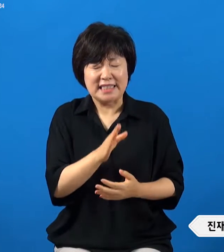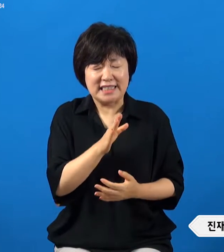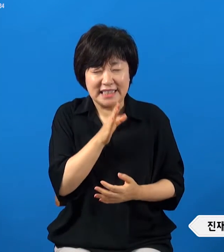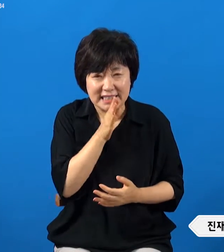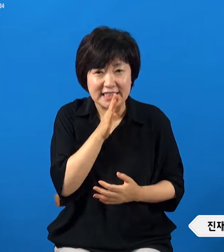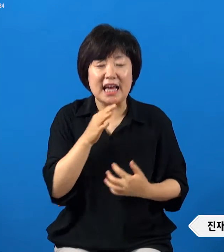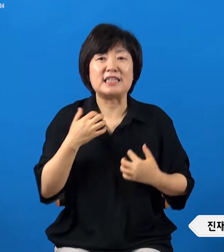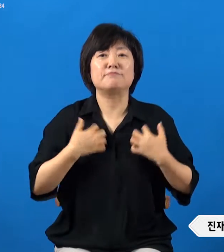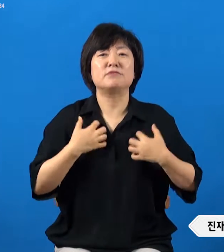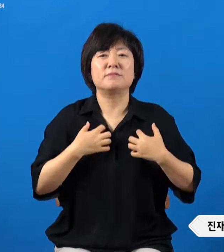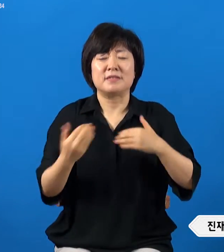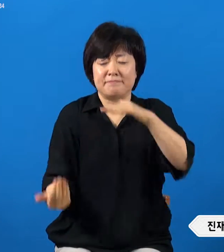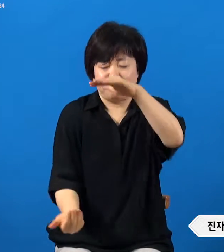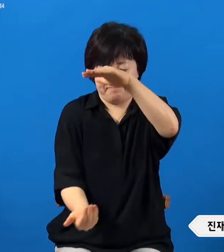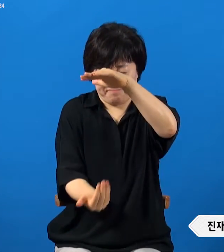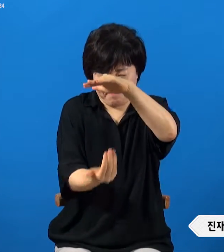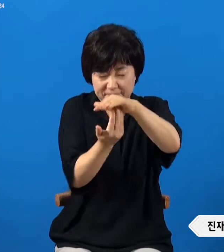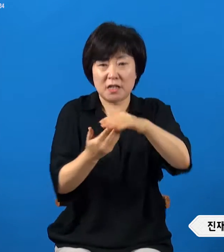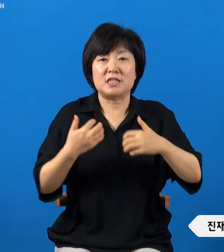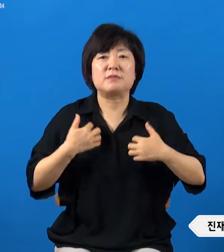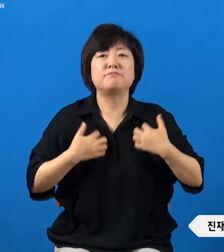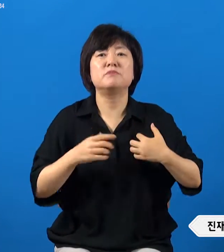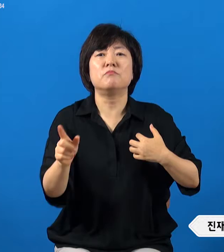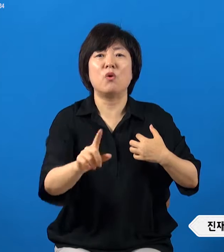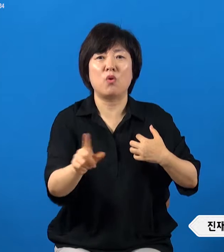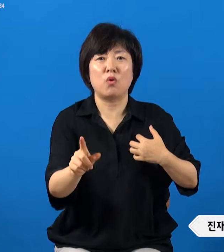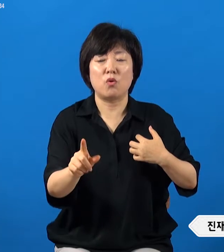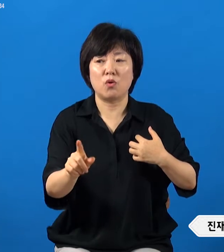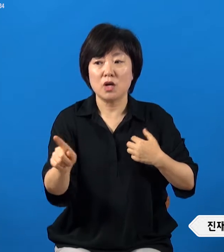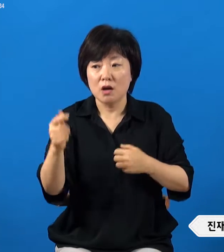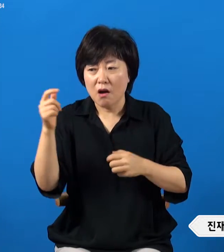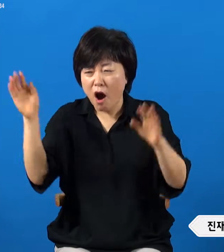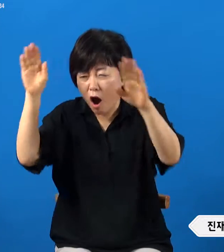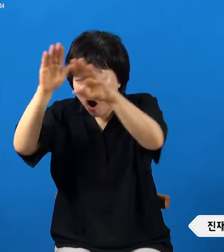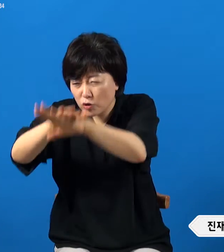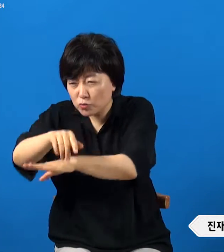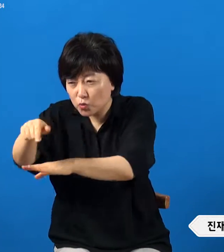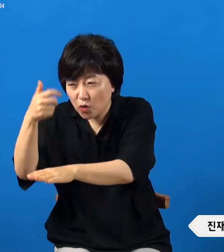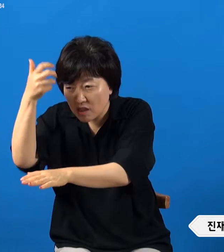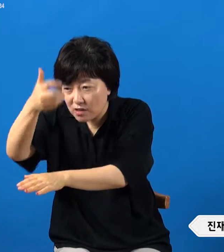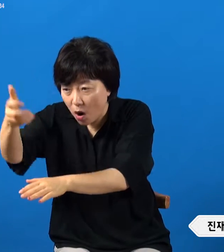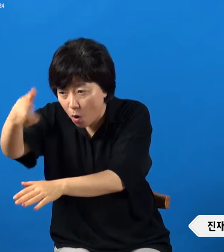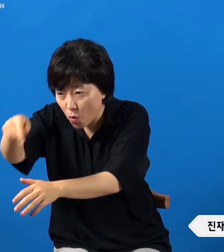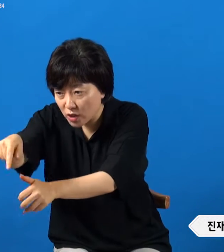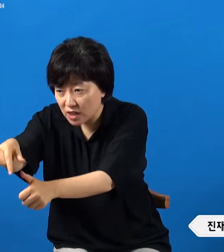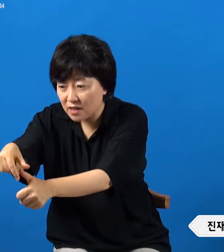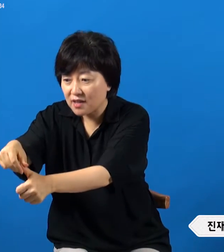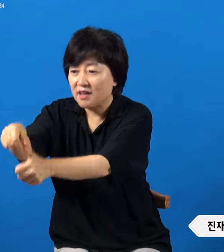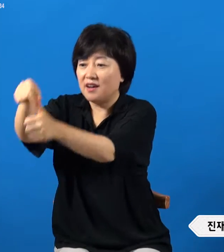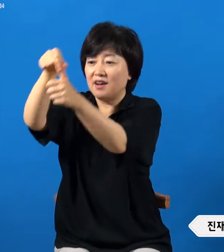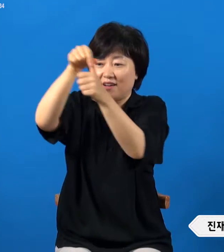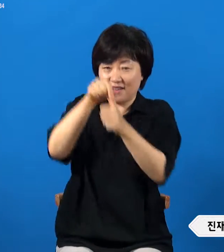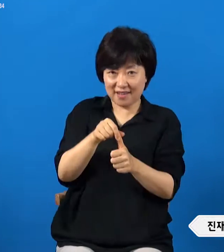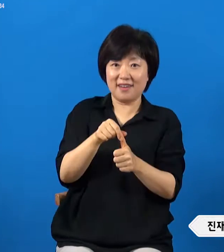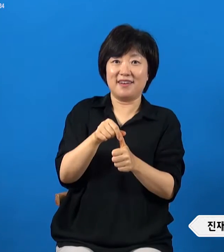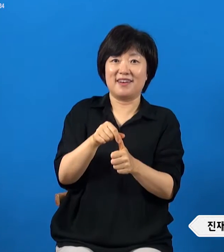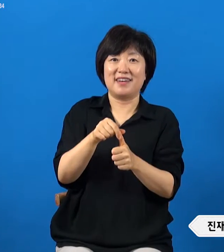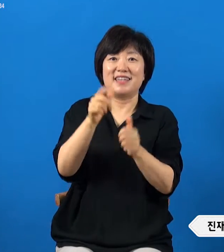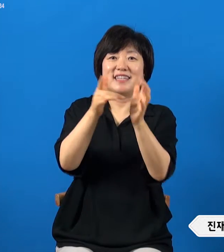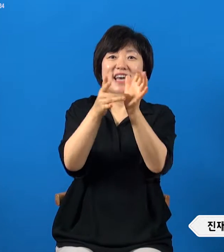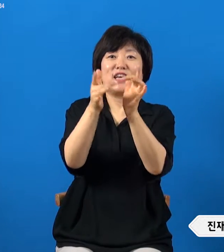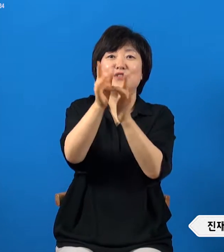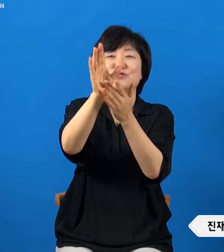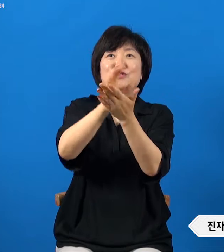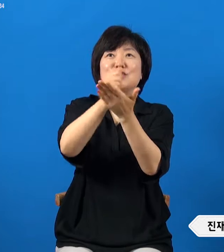진정한 기쁨의 극치, 한 영혼이 어둠 가운데 있다가 그리스도의 복음을 통해 예수 그리스도의 십자가